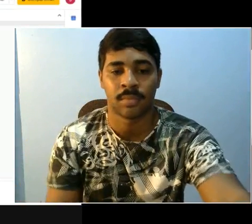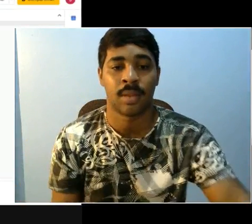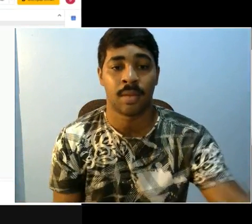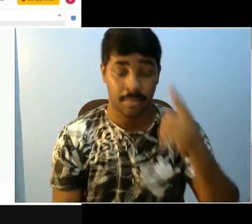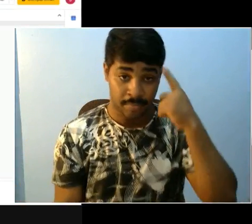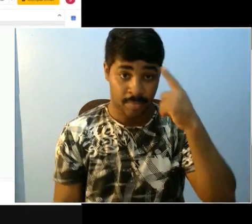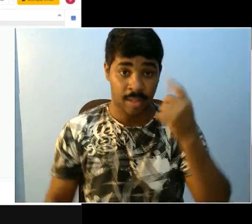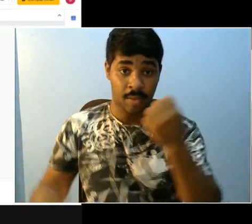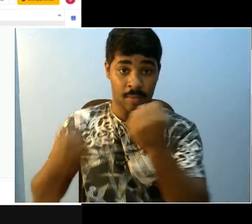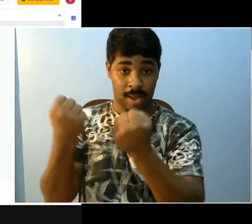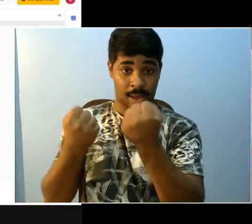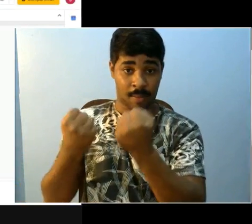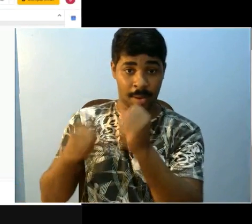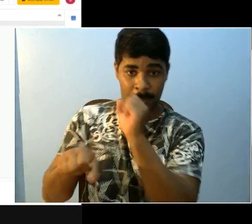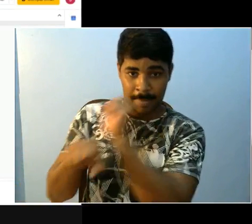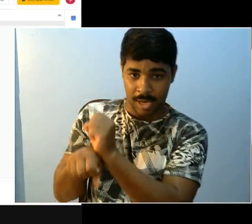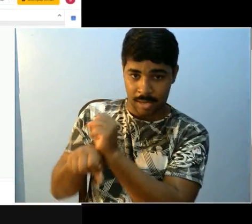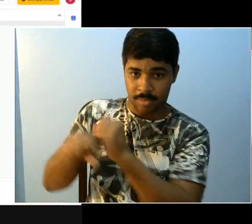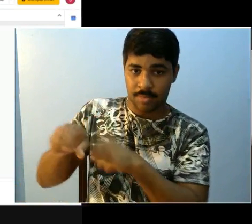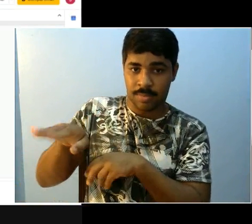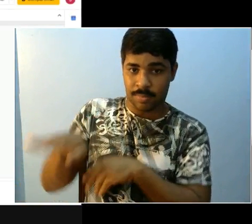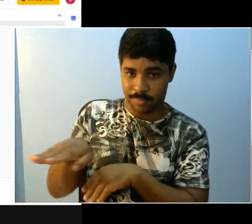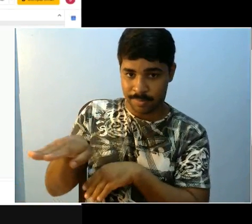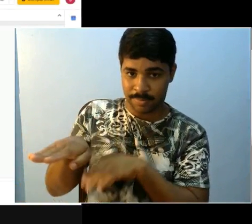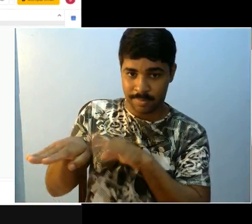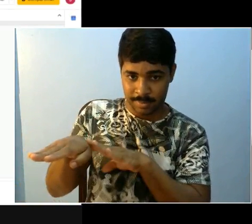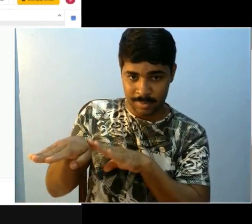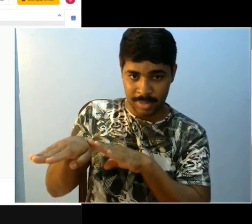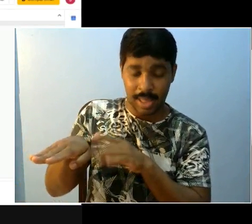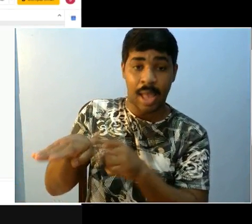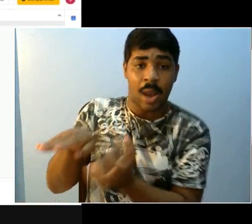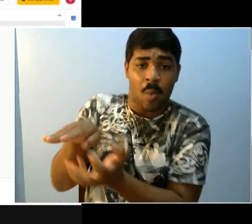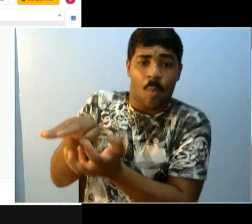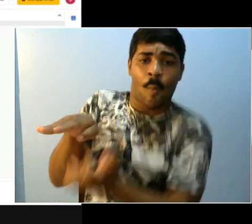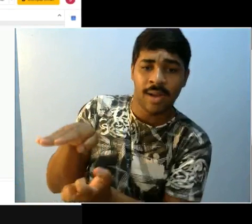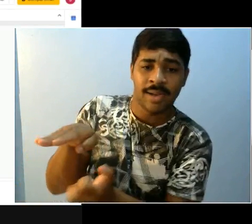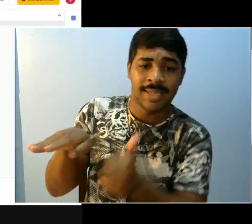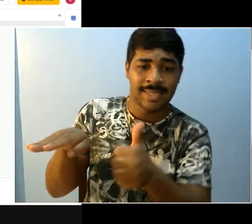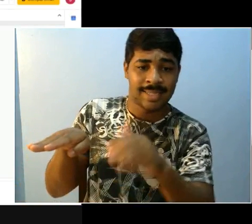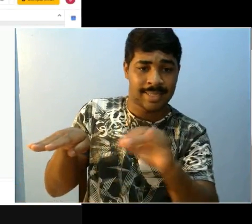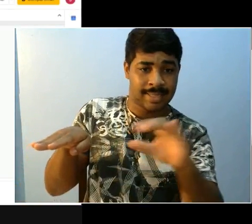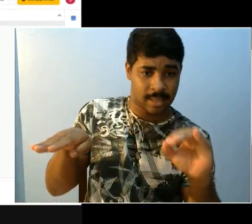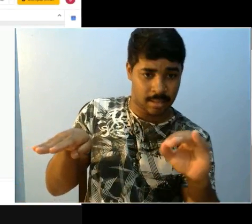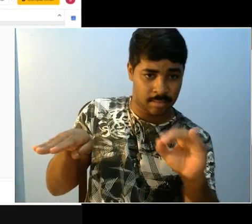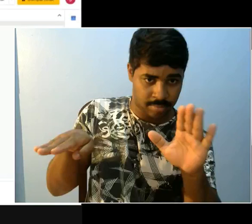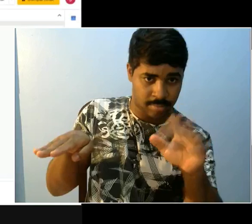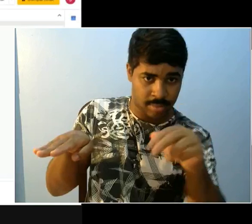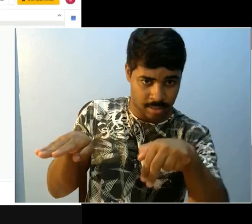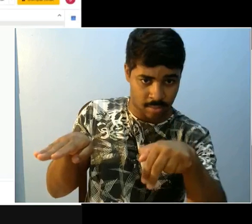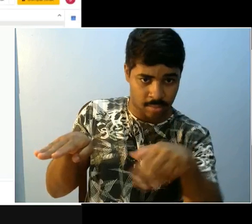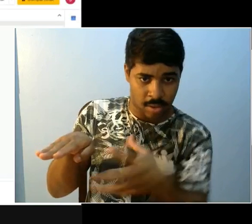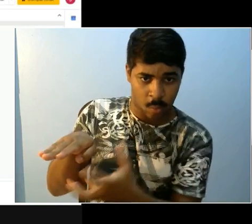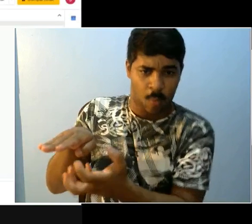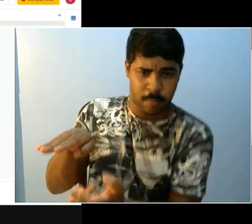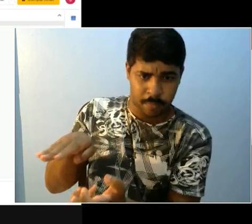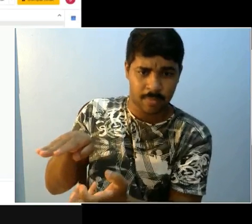Para eu poder tirar esse carro do lugar, eu tenho que superar 100, uma força de 100 newtons,